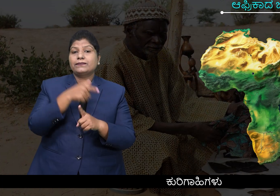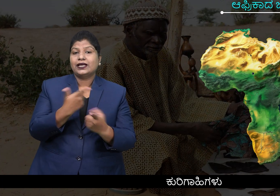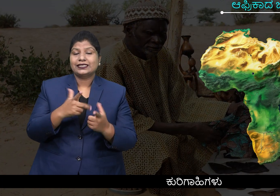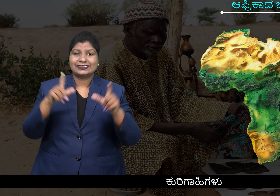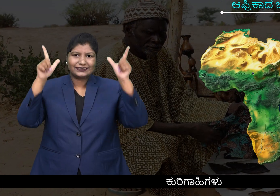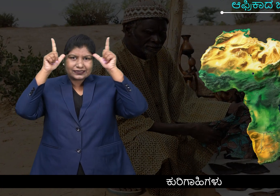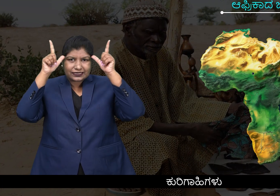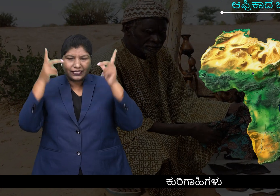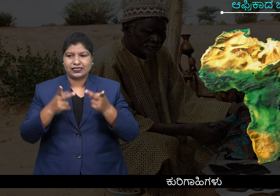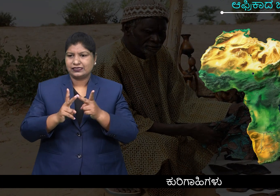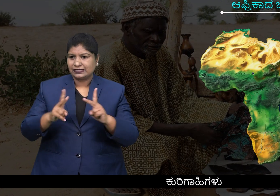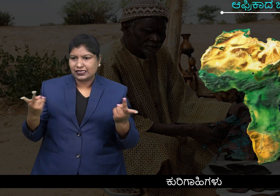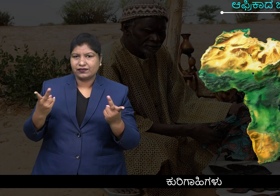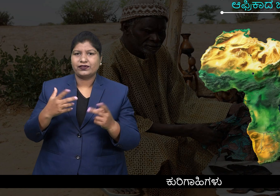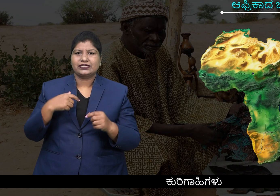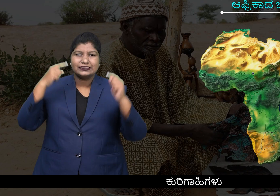ಕುರಿಗಾಹಿಗಳು,